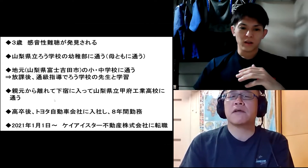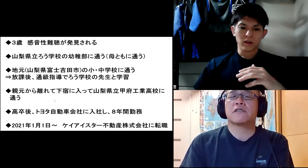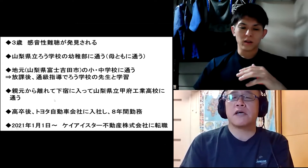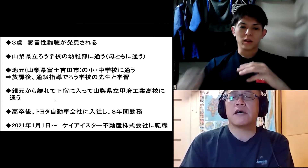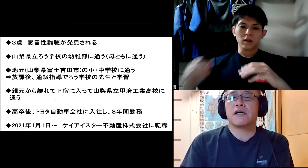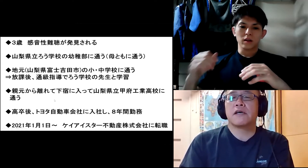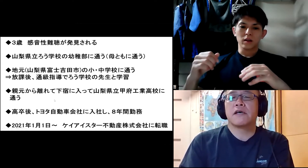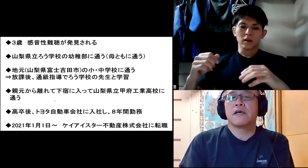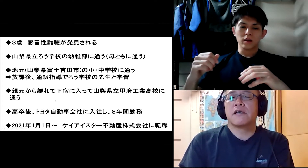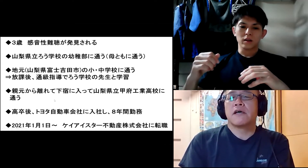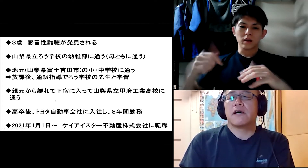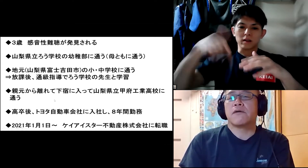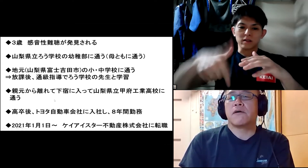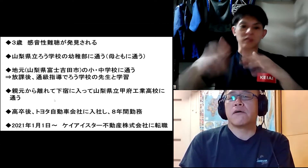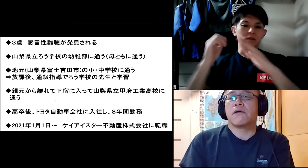から出まして、